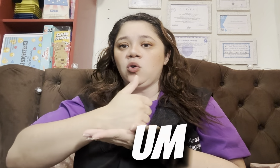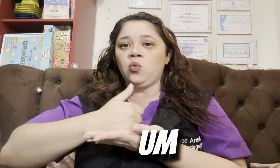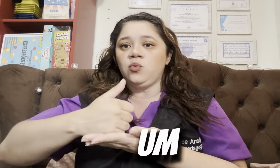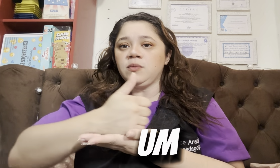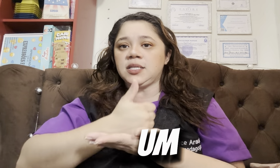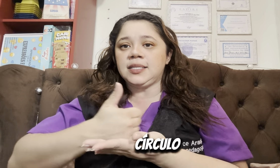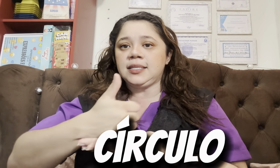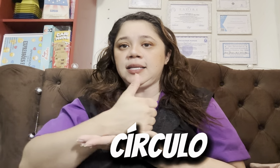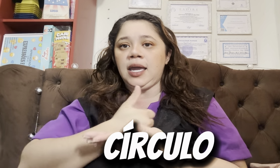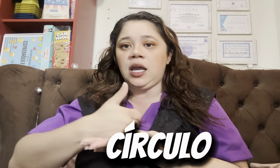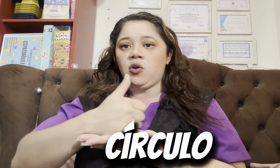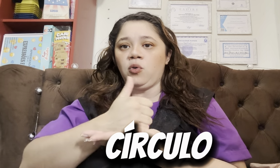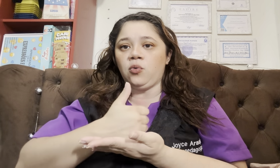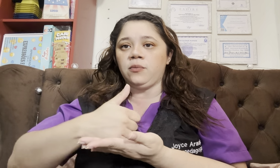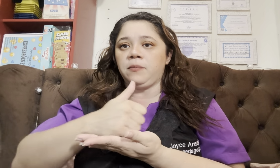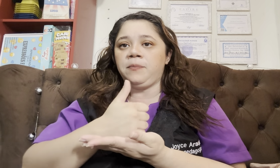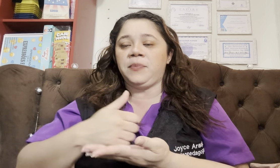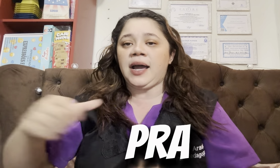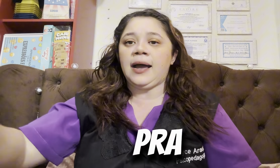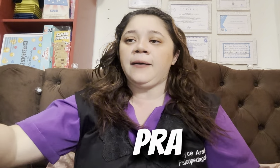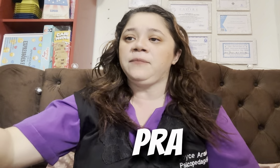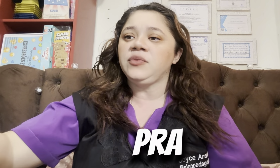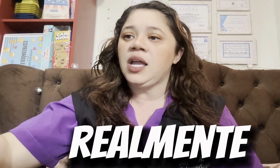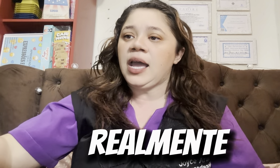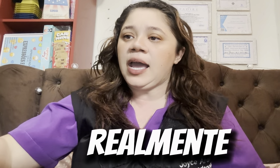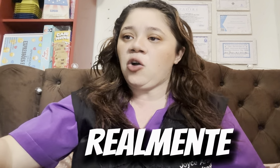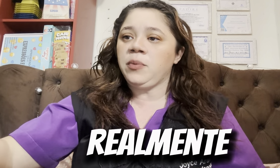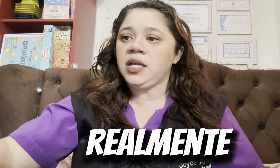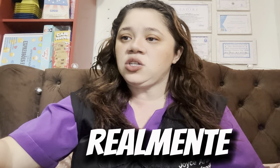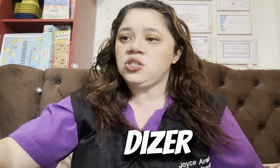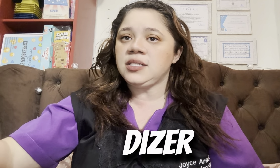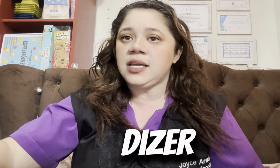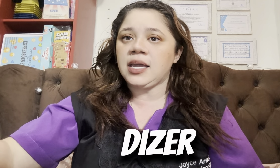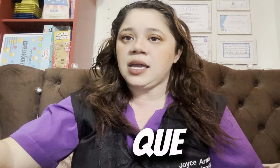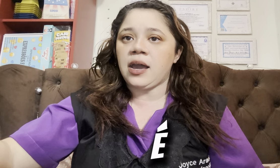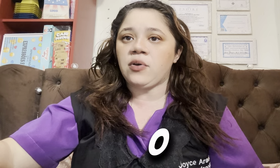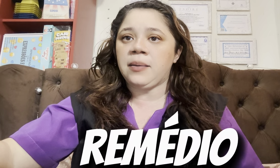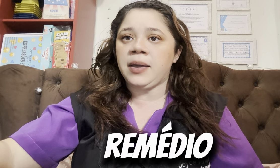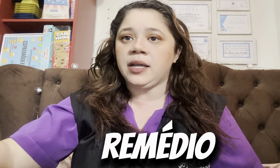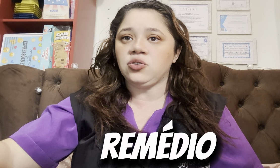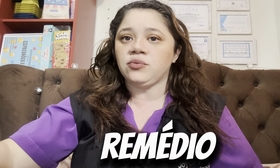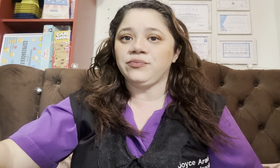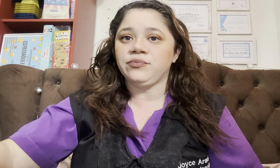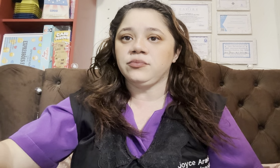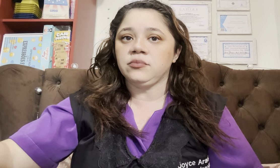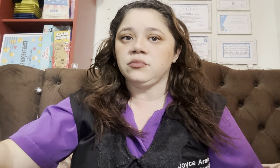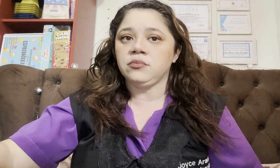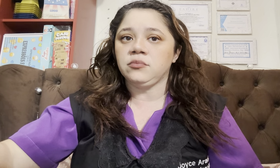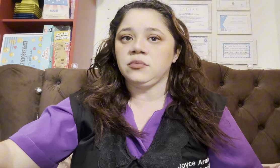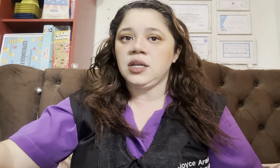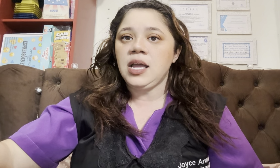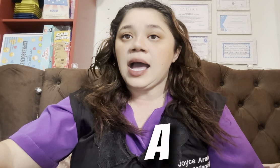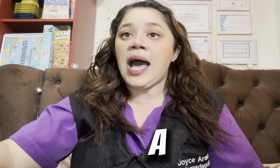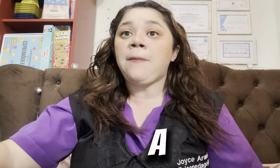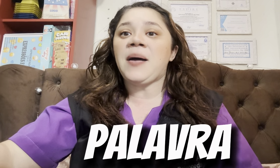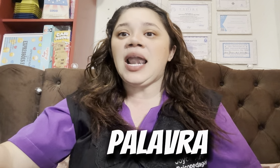um círculo para realmente dizer que é o remédio. A